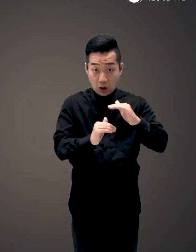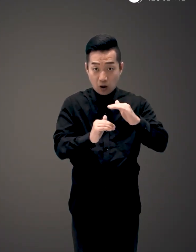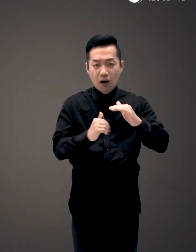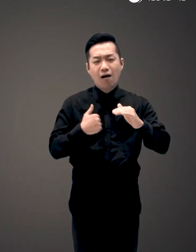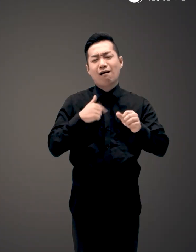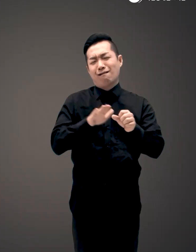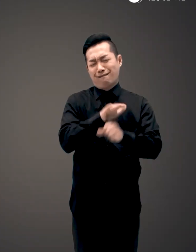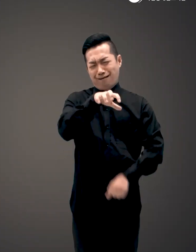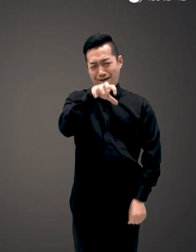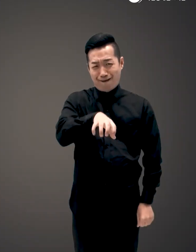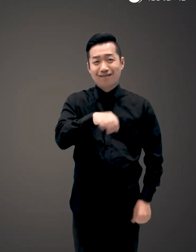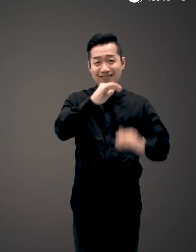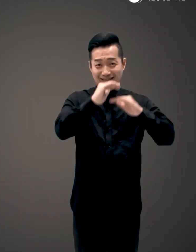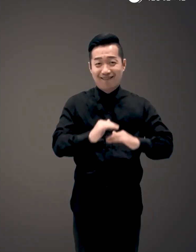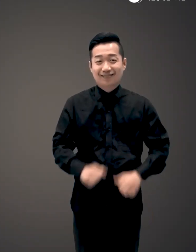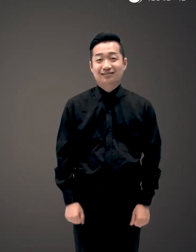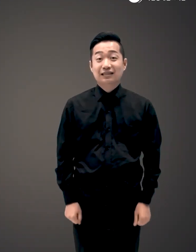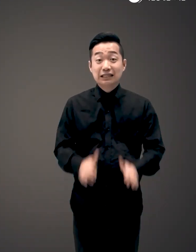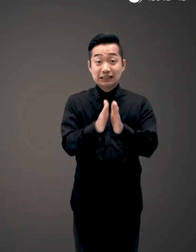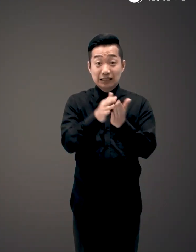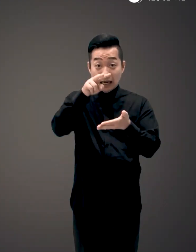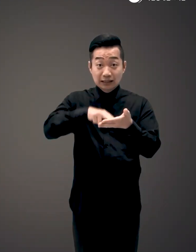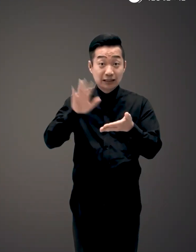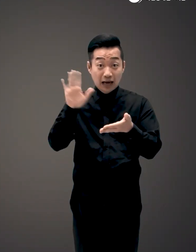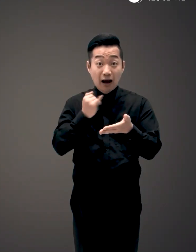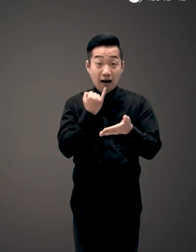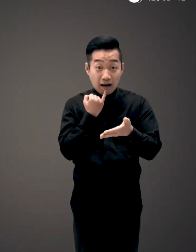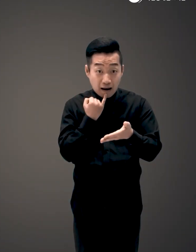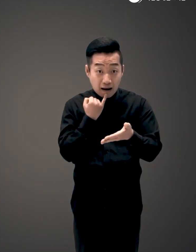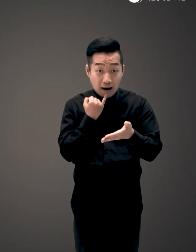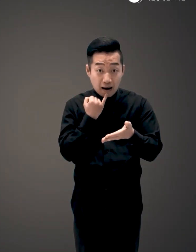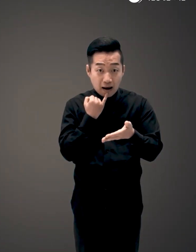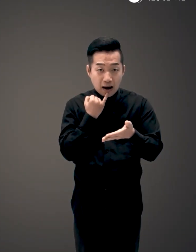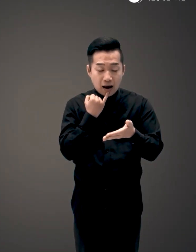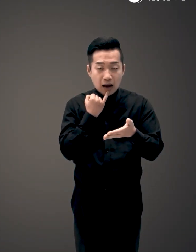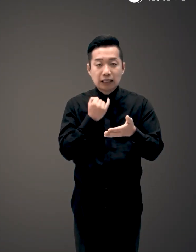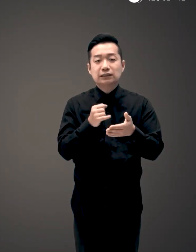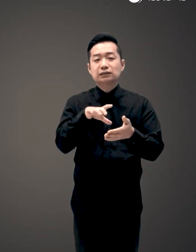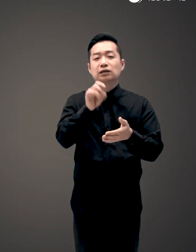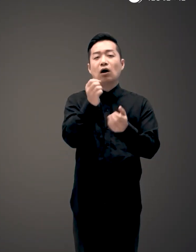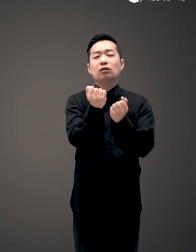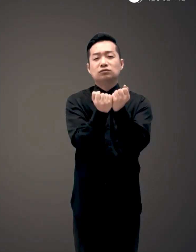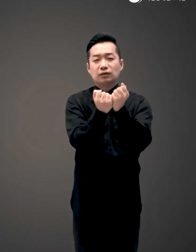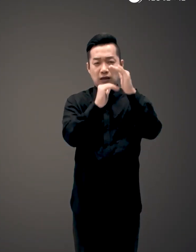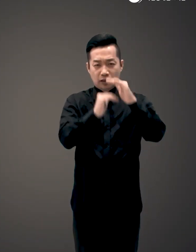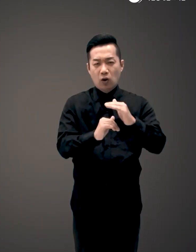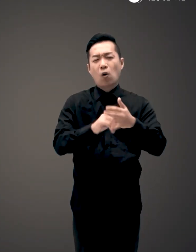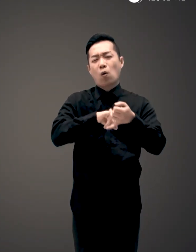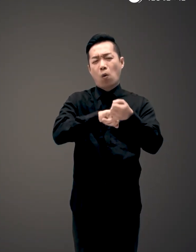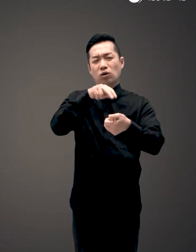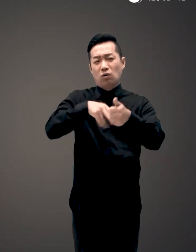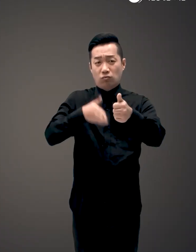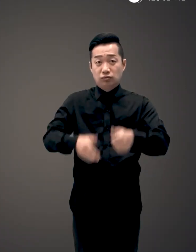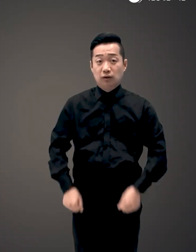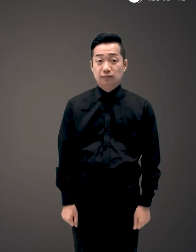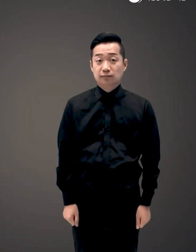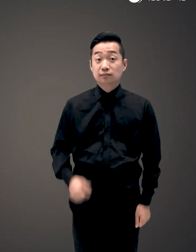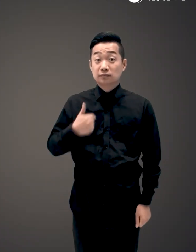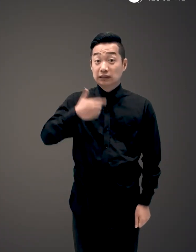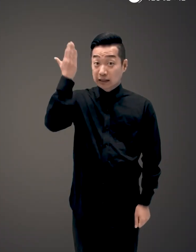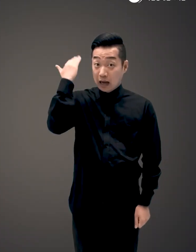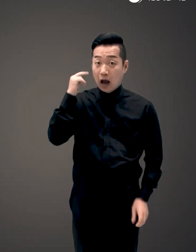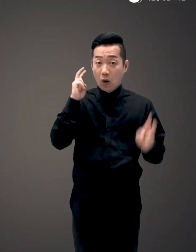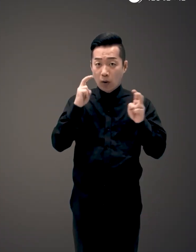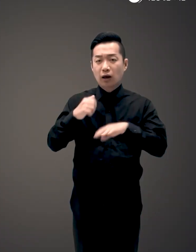정말 애정하는 부분인데요. 그 책을 다 안 읽으시더라도 저는 이 프롤로그는 꼭 읽어주셨으면 좋겠어요. 이게